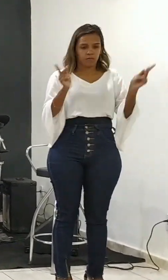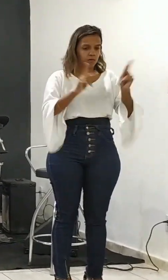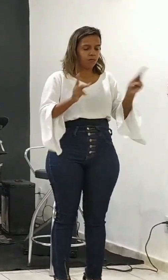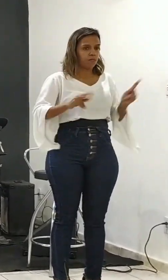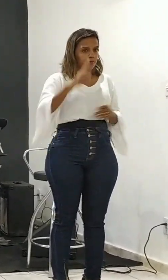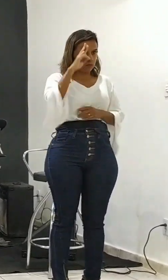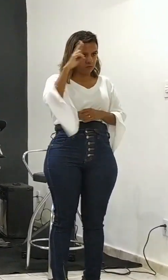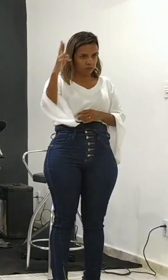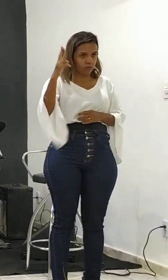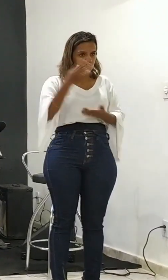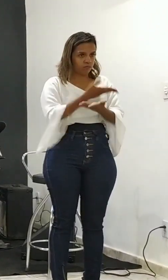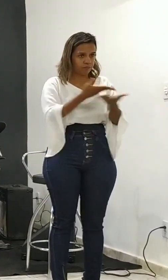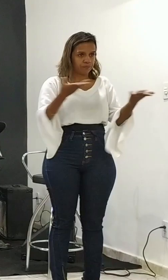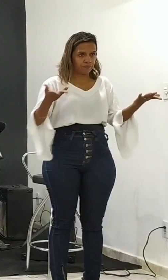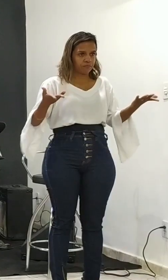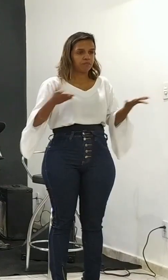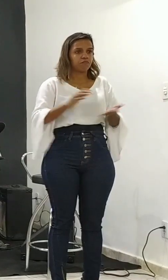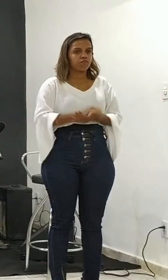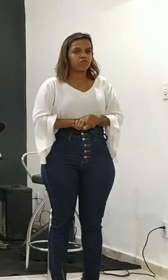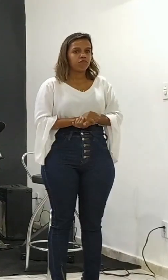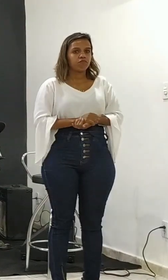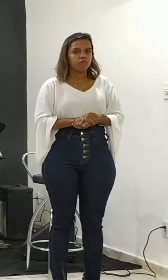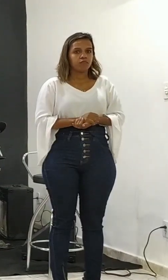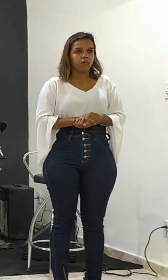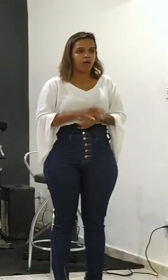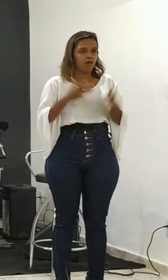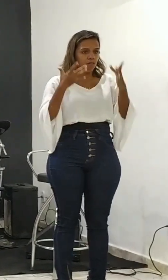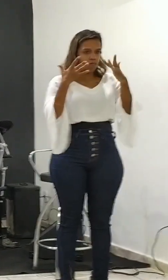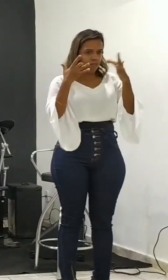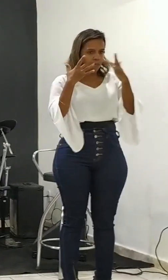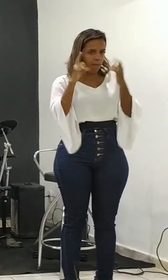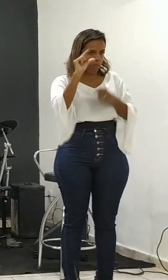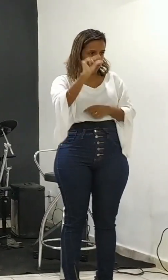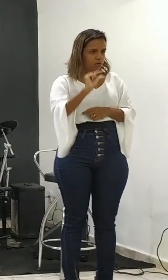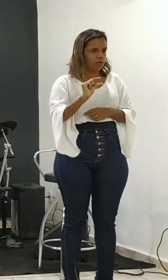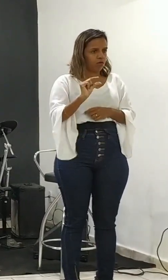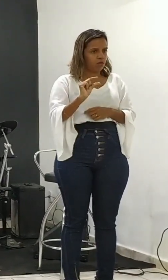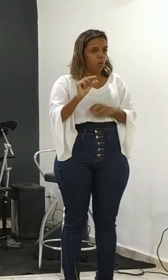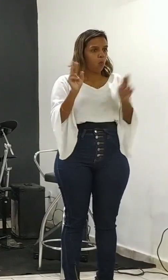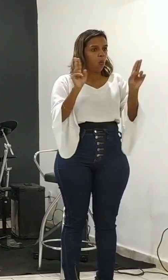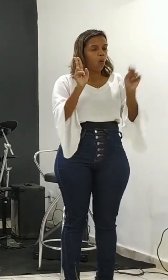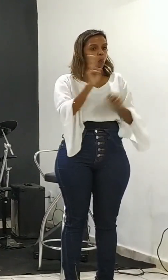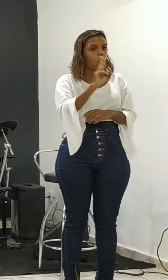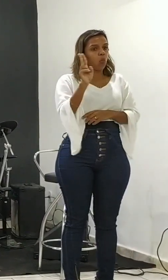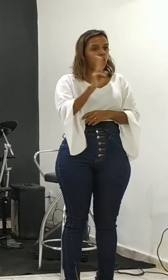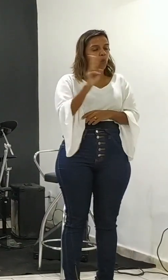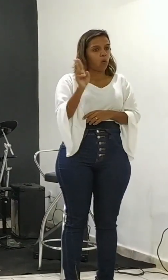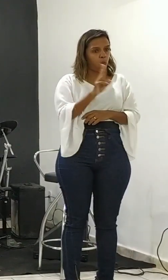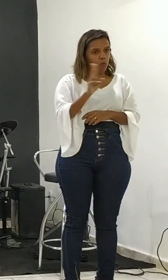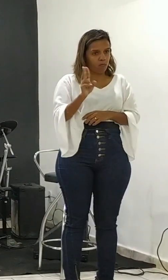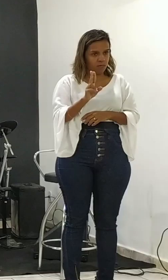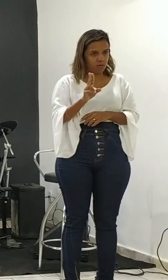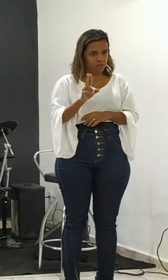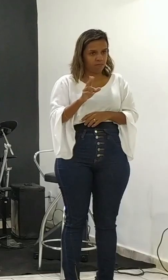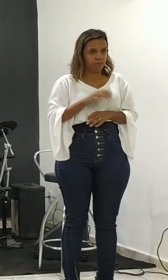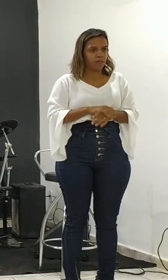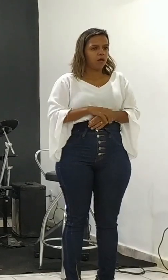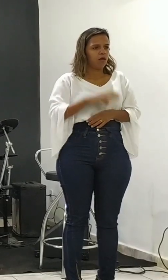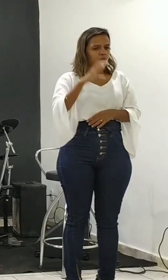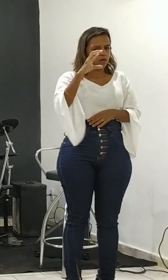A paz do Senhor para os irmãos. Né? É uma pequena ilustração. O nome dessa peça se chama A